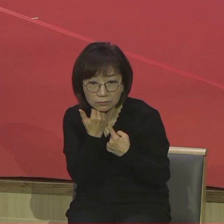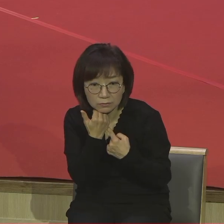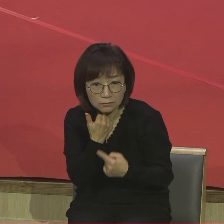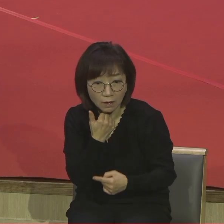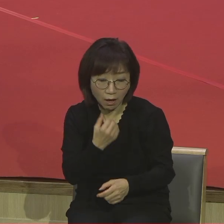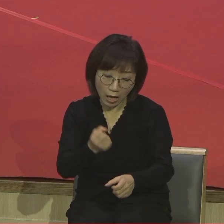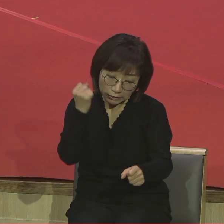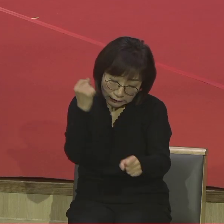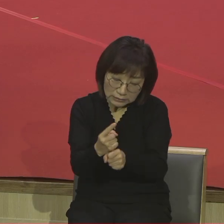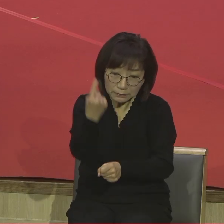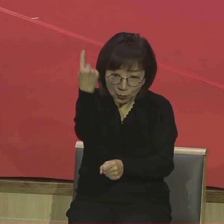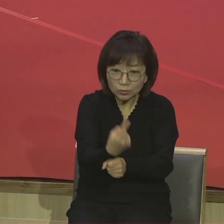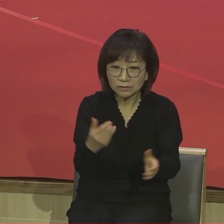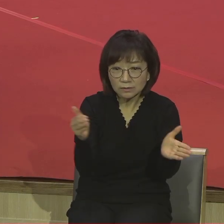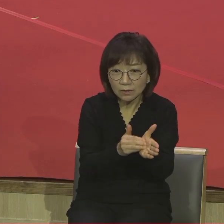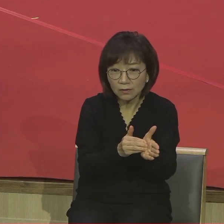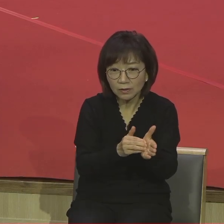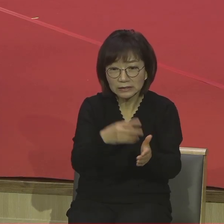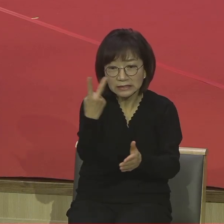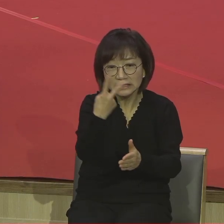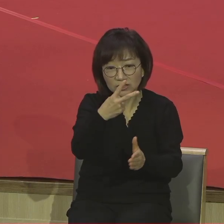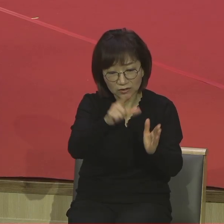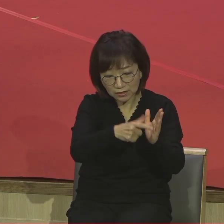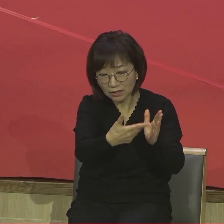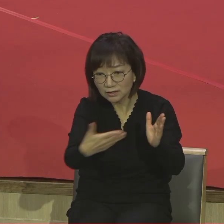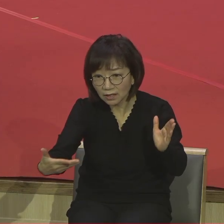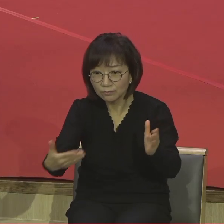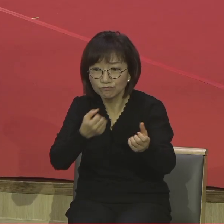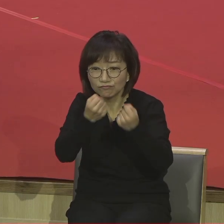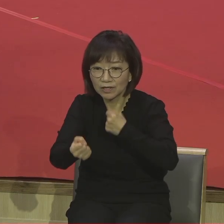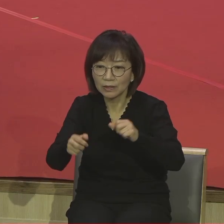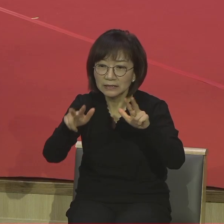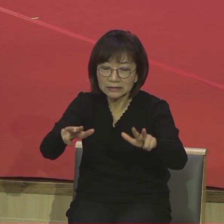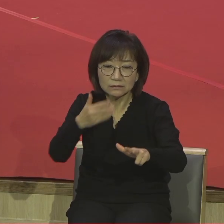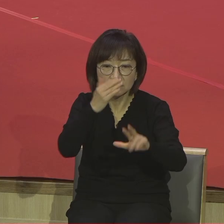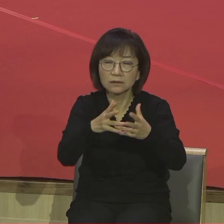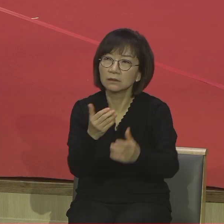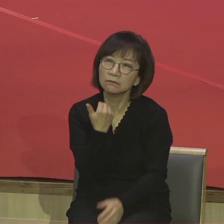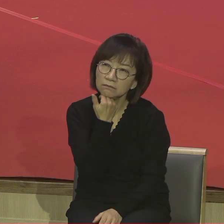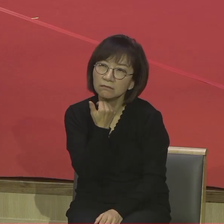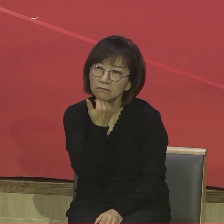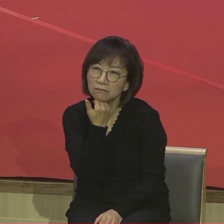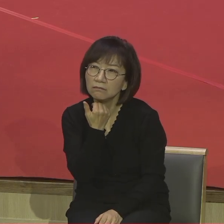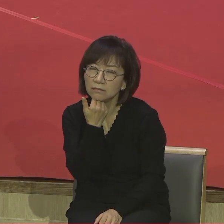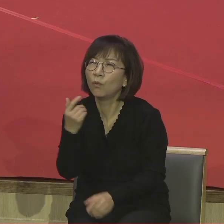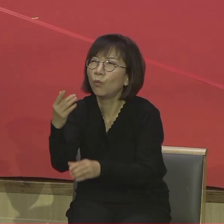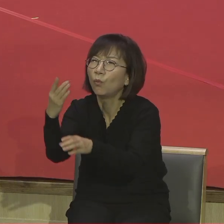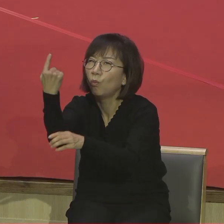지금은 이스라엘 지역이 아니에요. 그 베들레헴이 팔레스타인 자치지구예요.